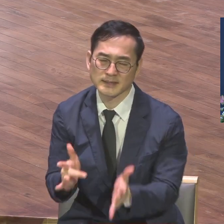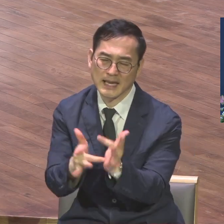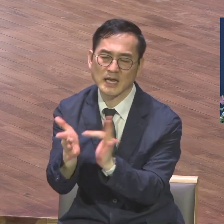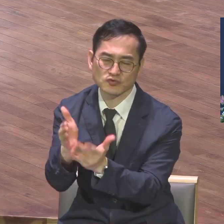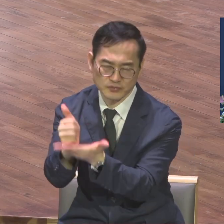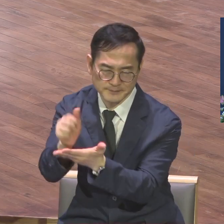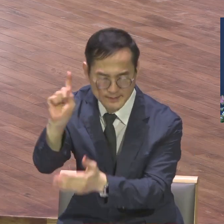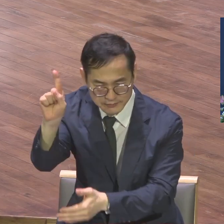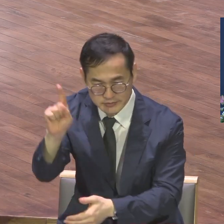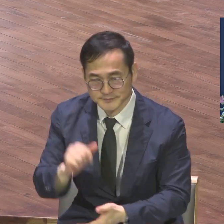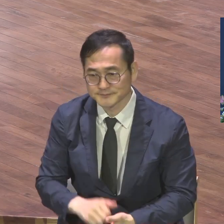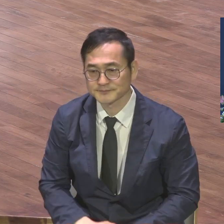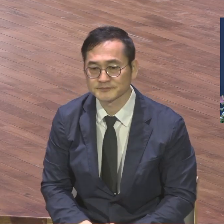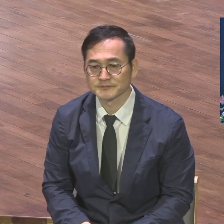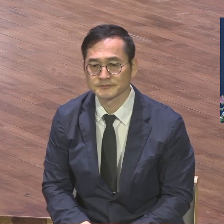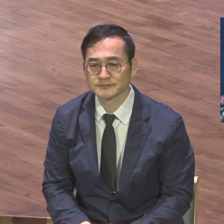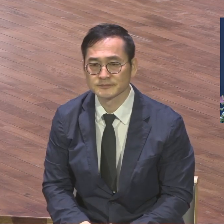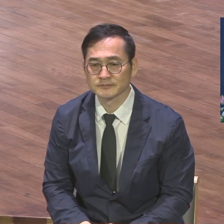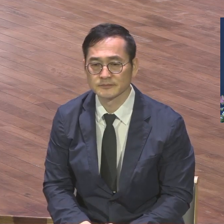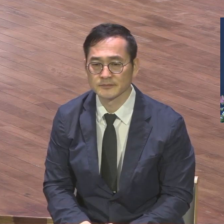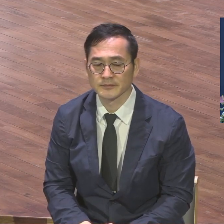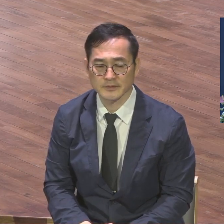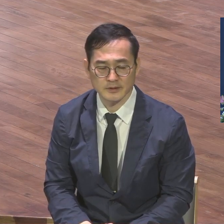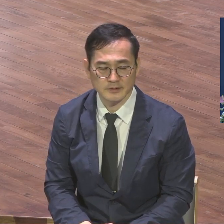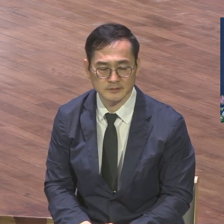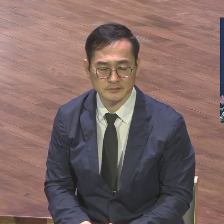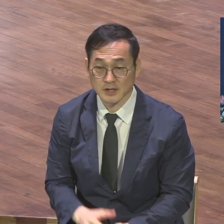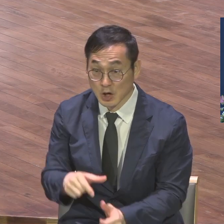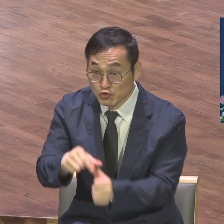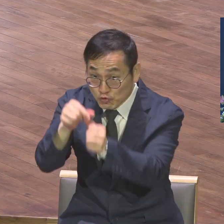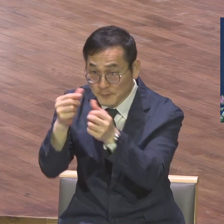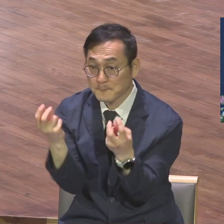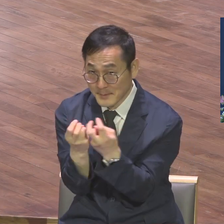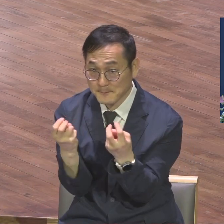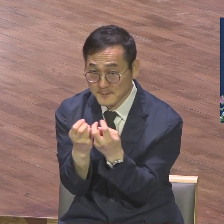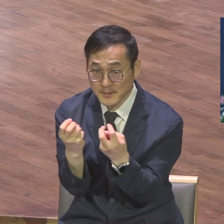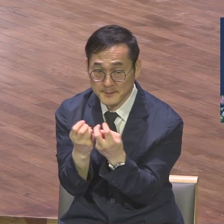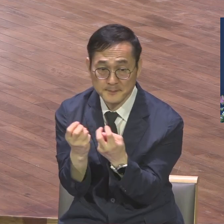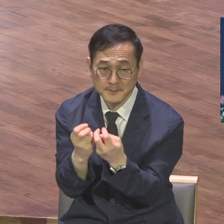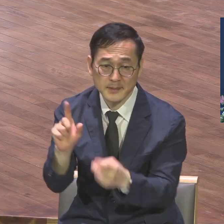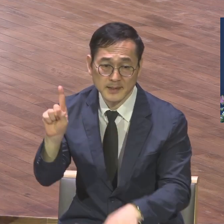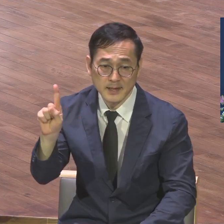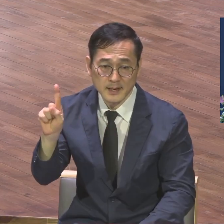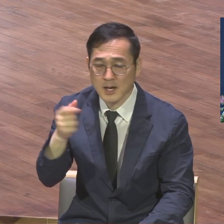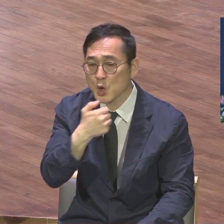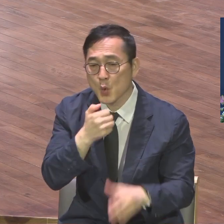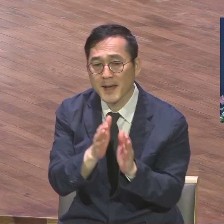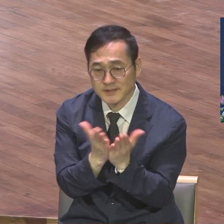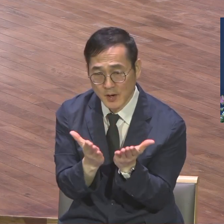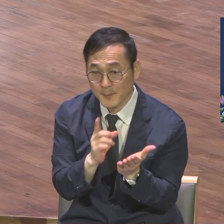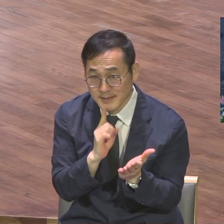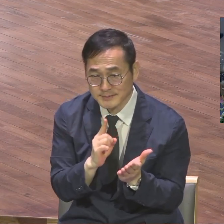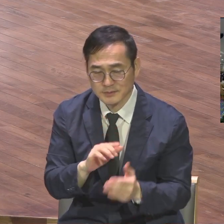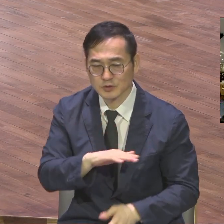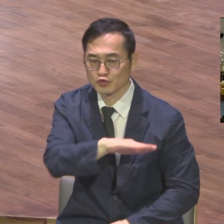하나님의 놀라운 은혜와 사랑이 담겨있는 구원의 길. 그래서 로마서 5장 8절에 보면은 우리가 아직 죄인 됐을